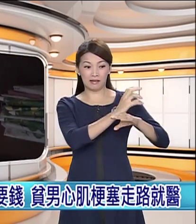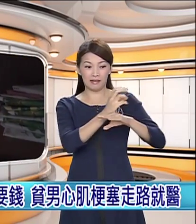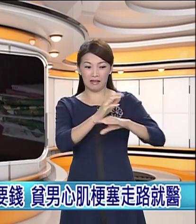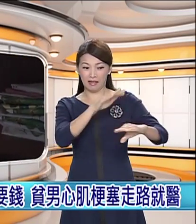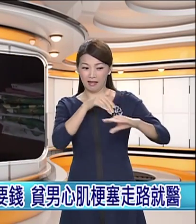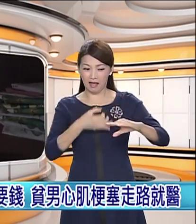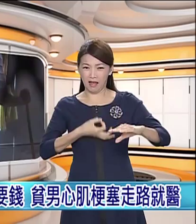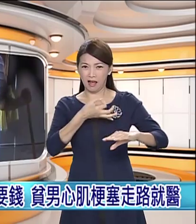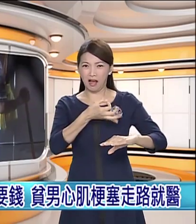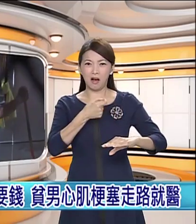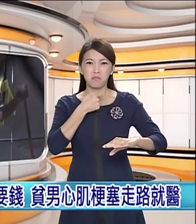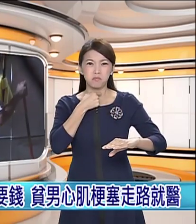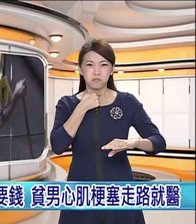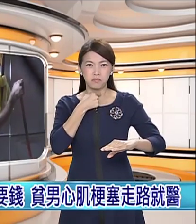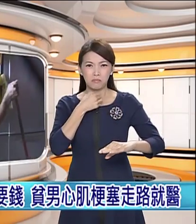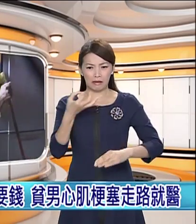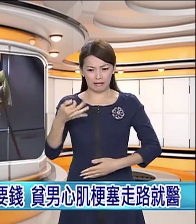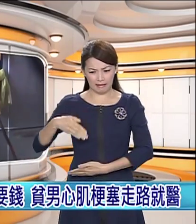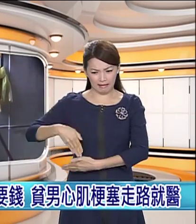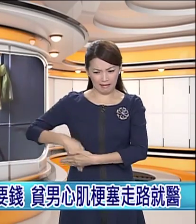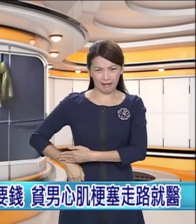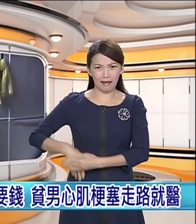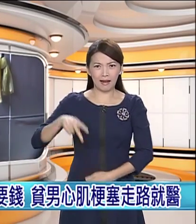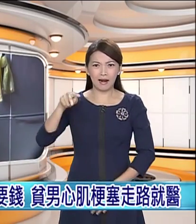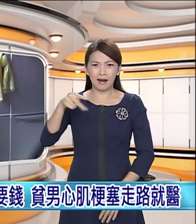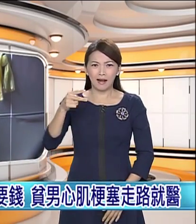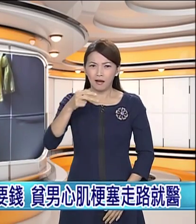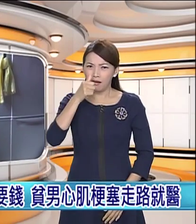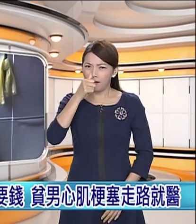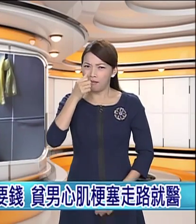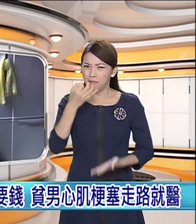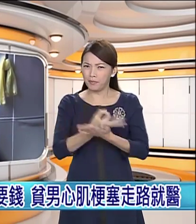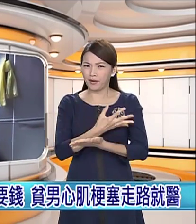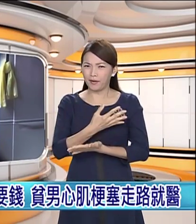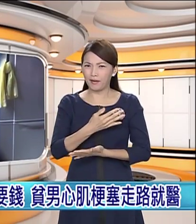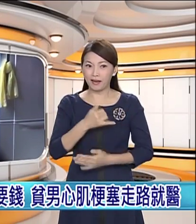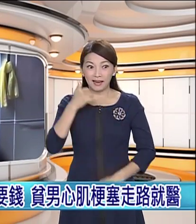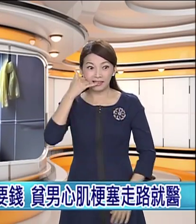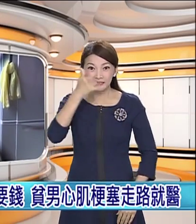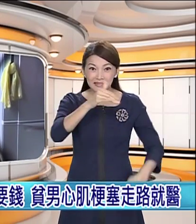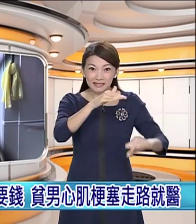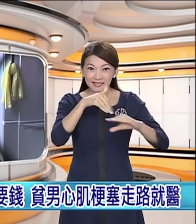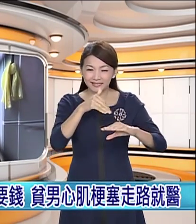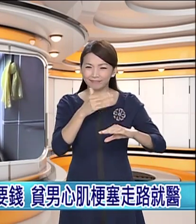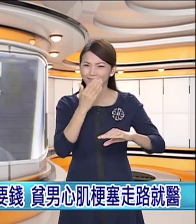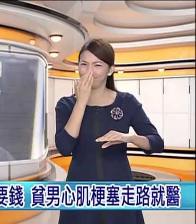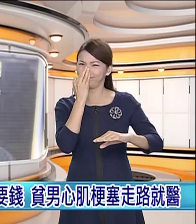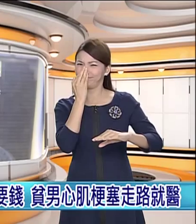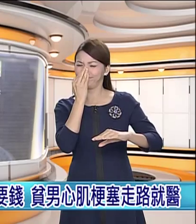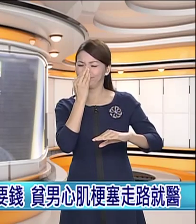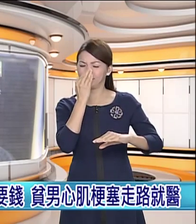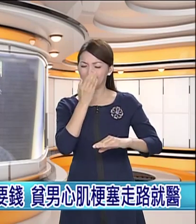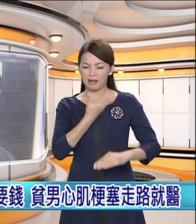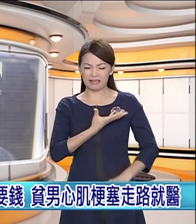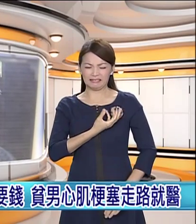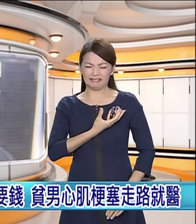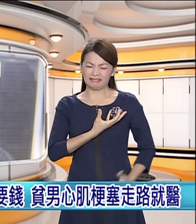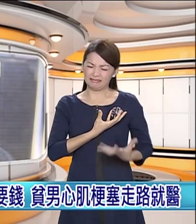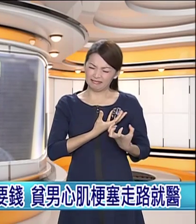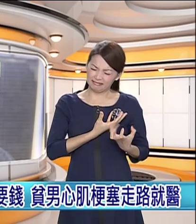他以为叫救护车要付钱，而当时他的身上只有200块，所以不敢打电话叫救护